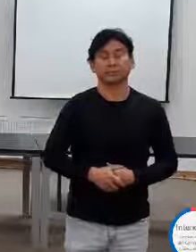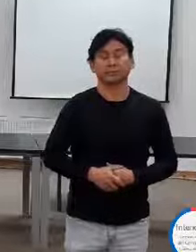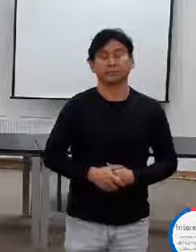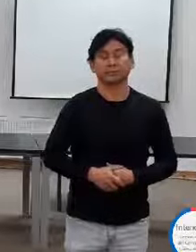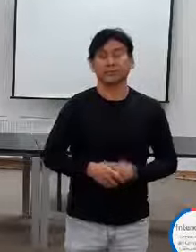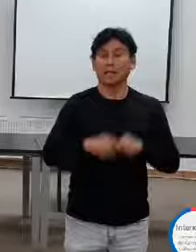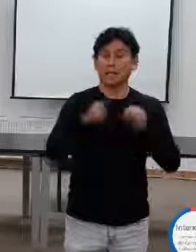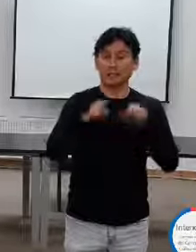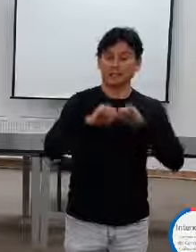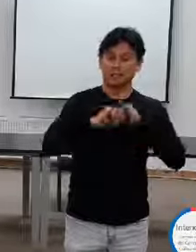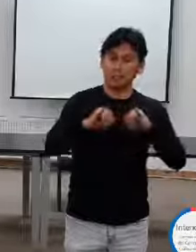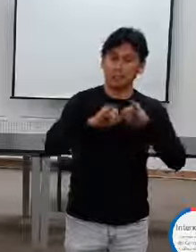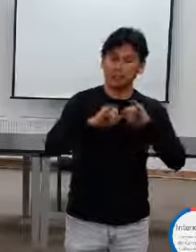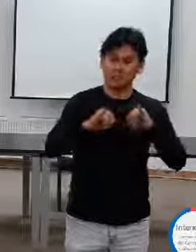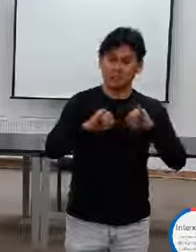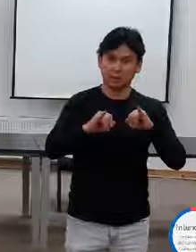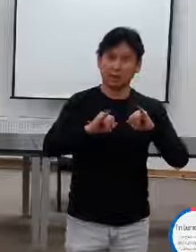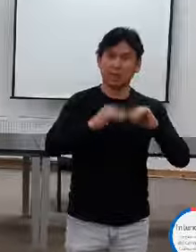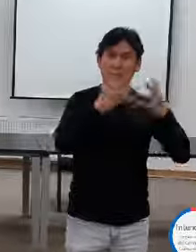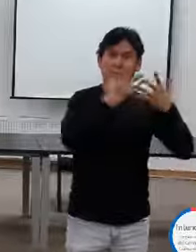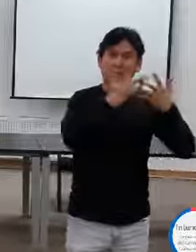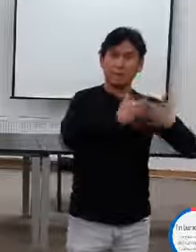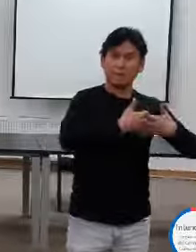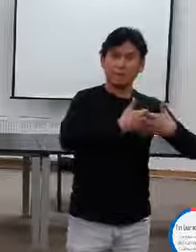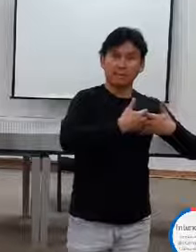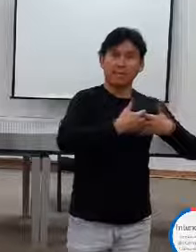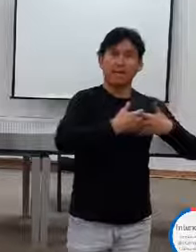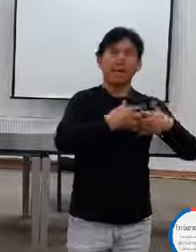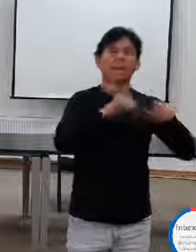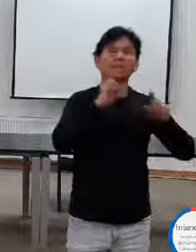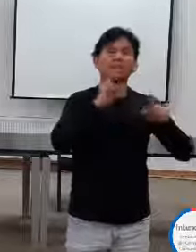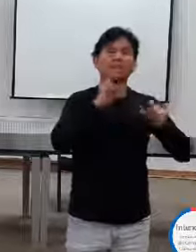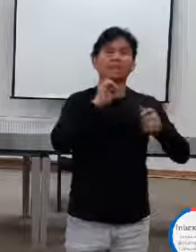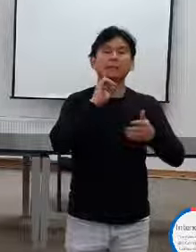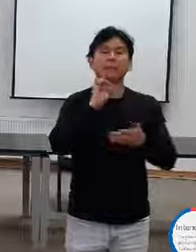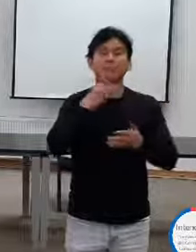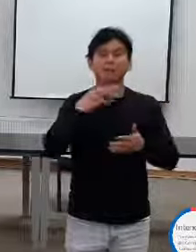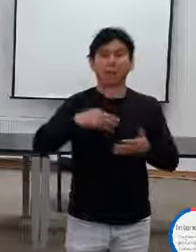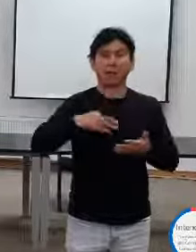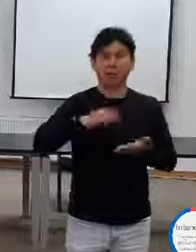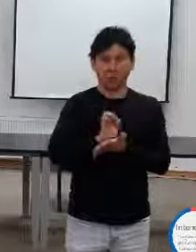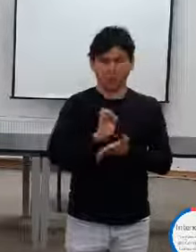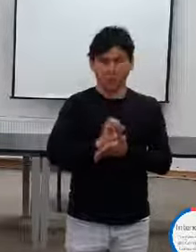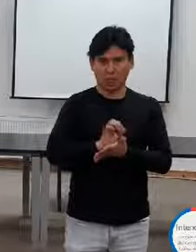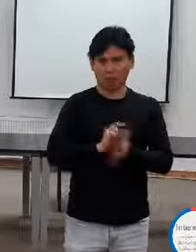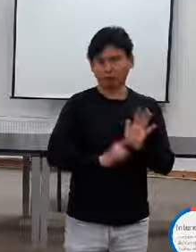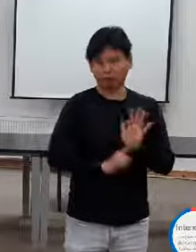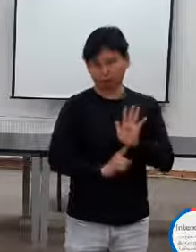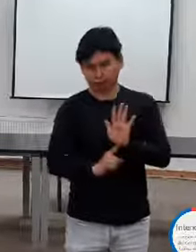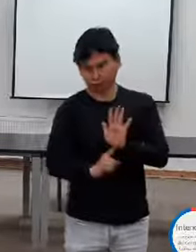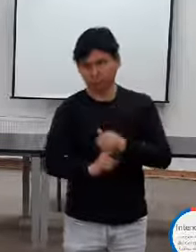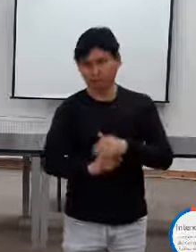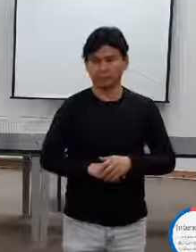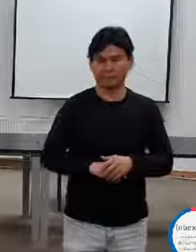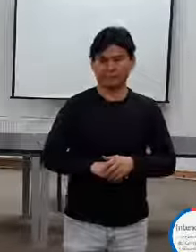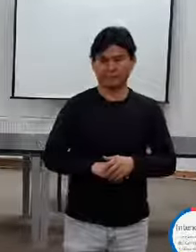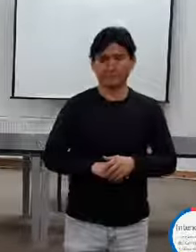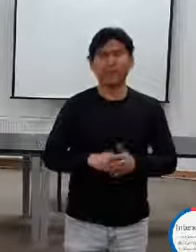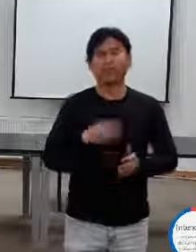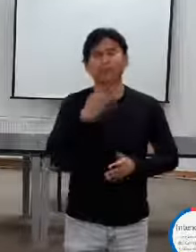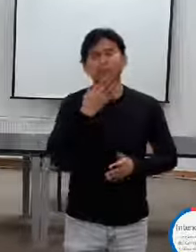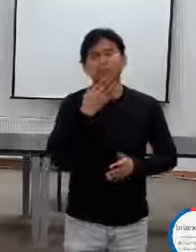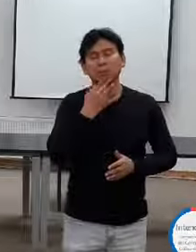esta información fue entregada por el presidente del banco del estado en la misma comisión finalmente para ajustar un